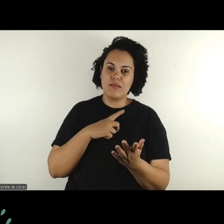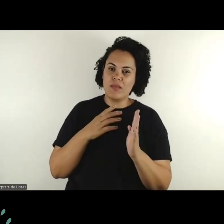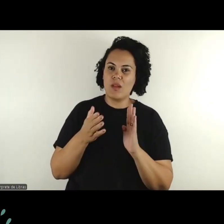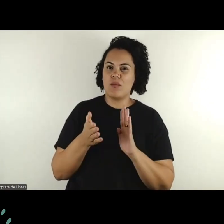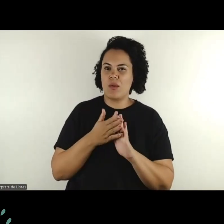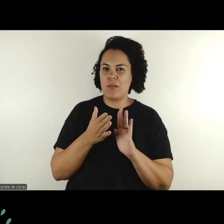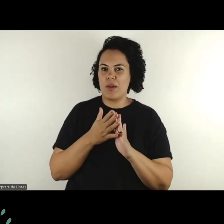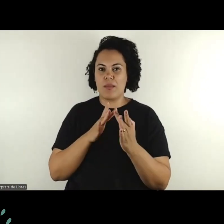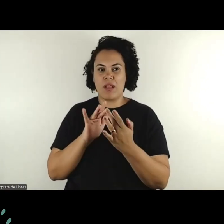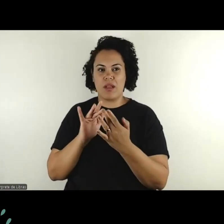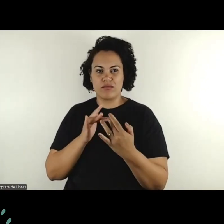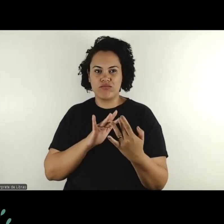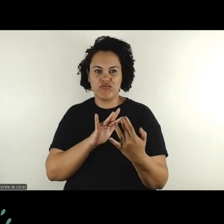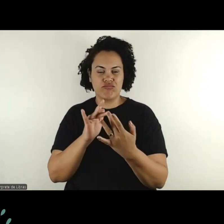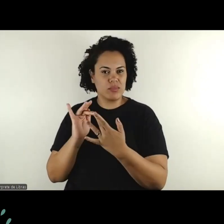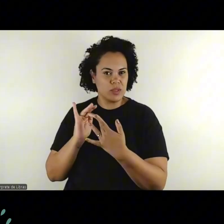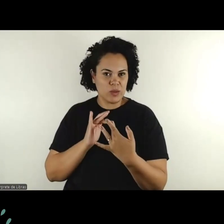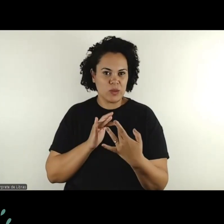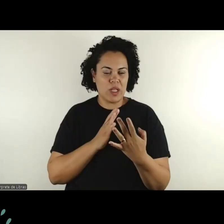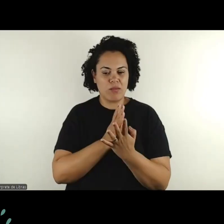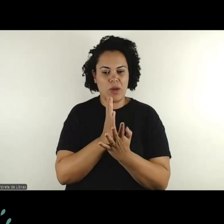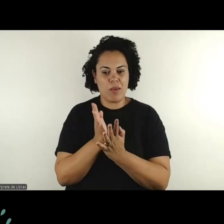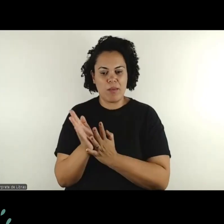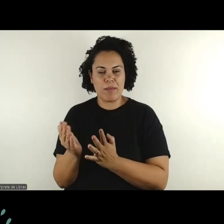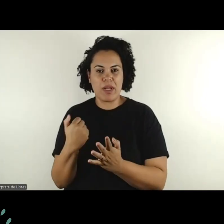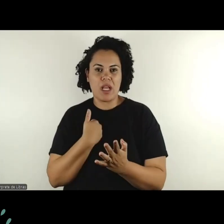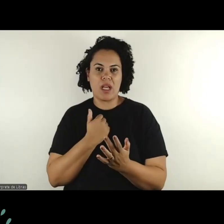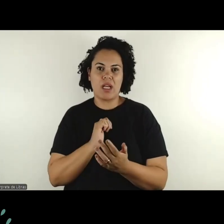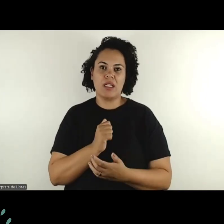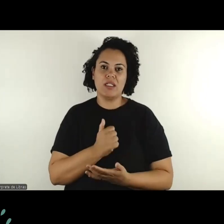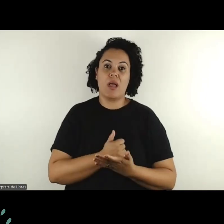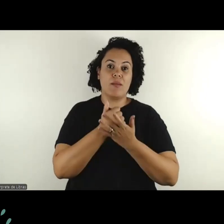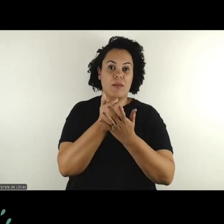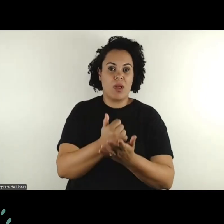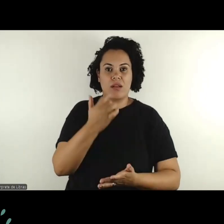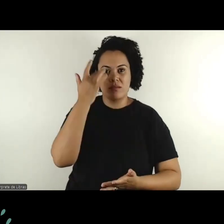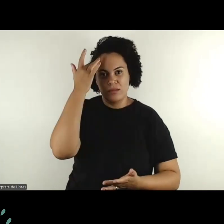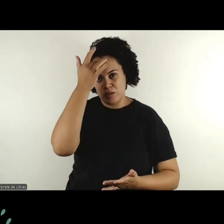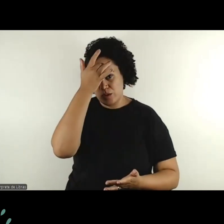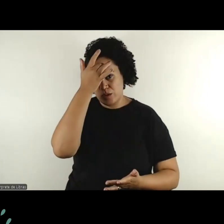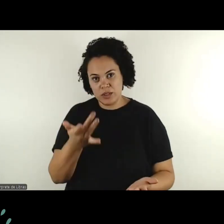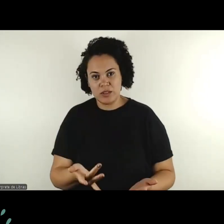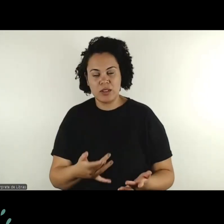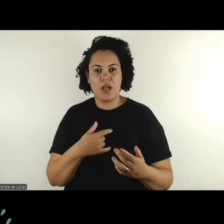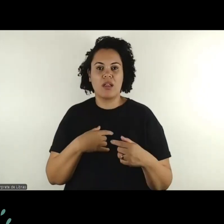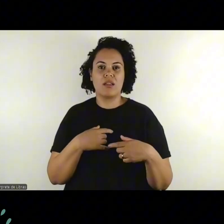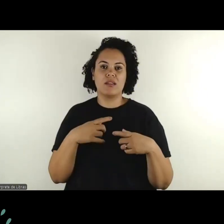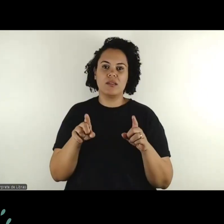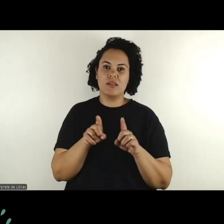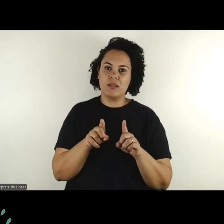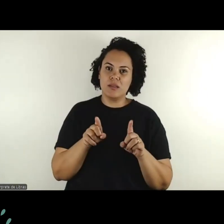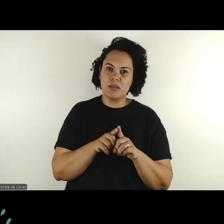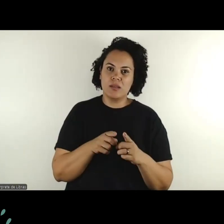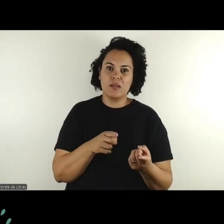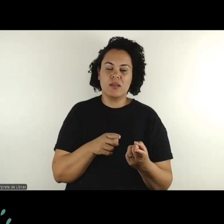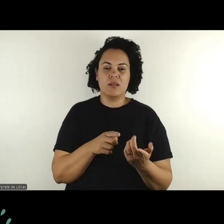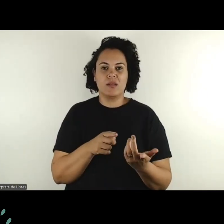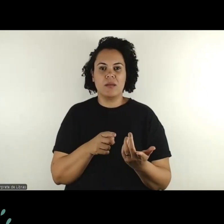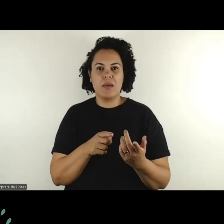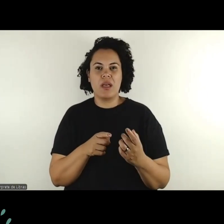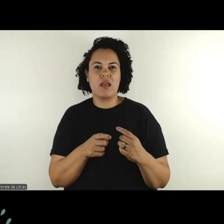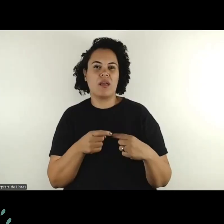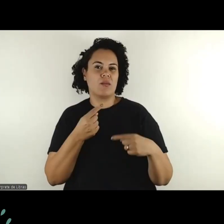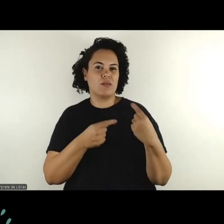articulada oferecer uma assistência à saúde mental, incluindo aí também a política de álcool e outras drogas, né, de